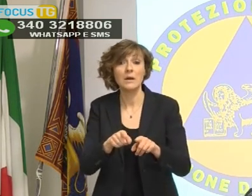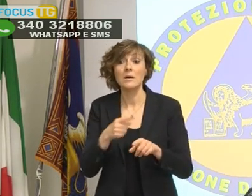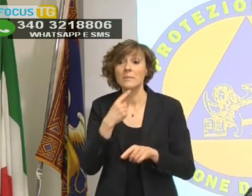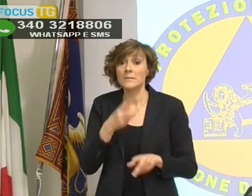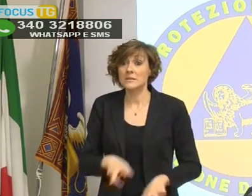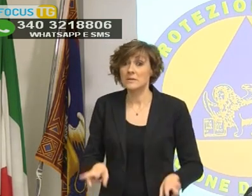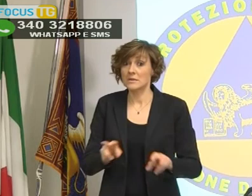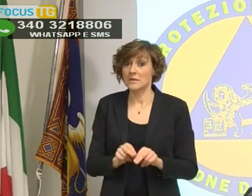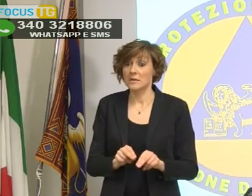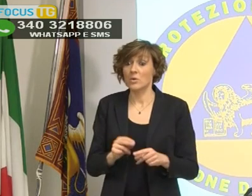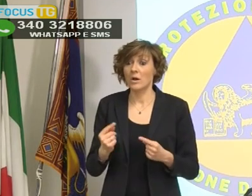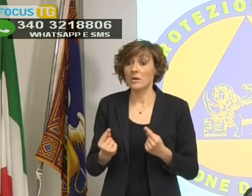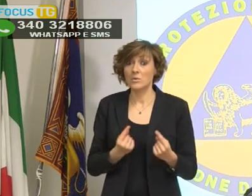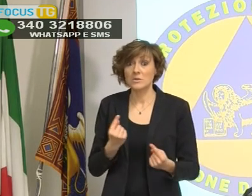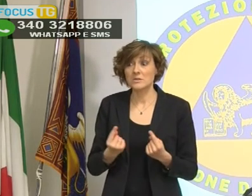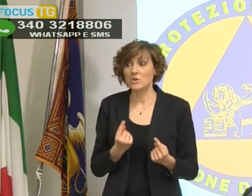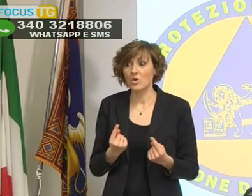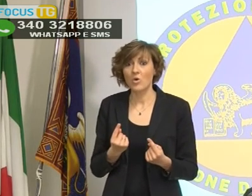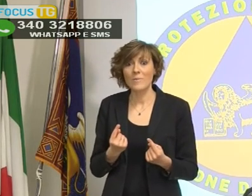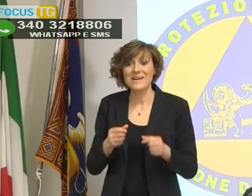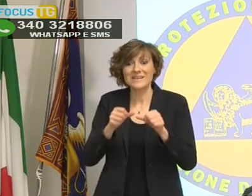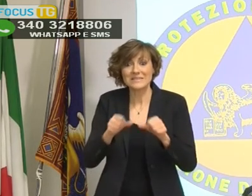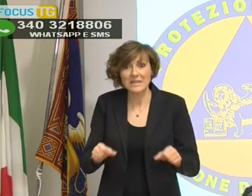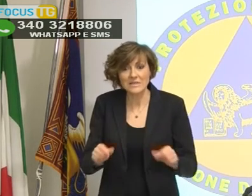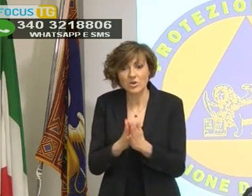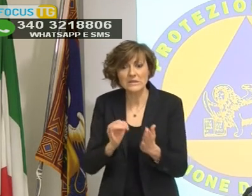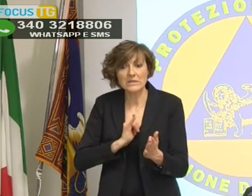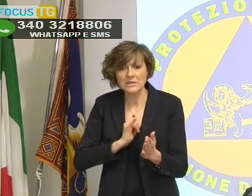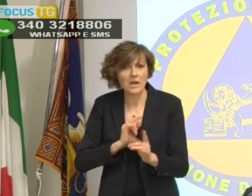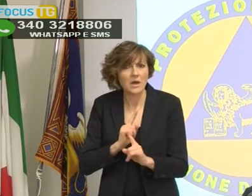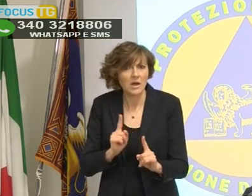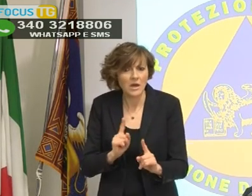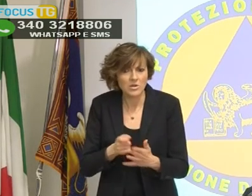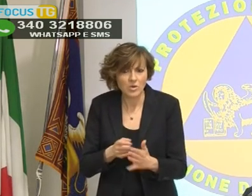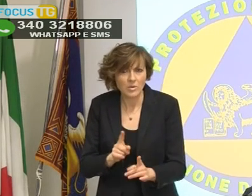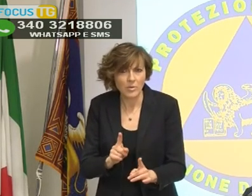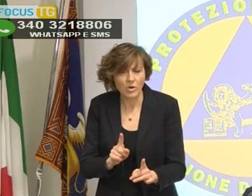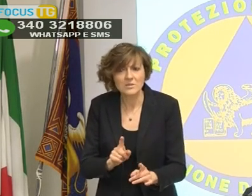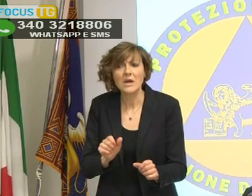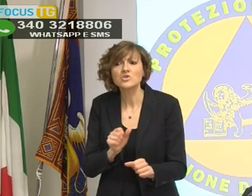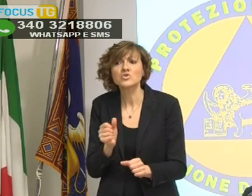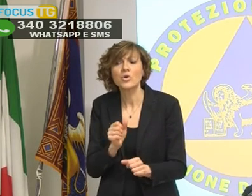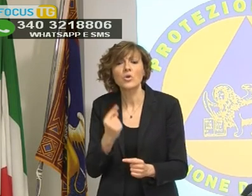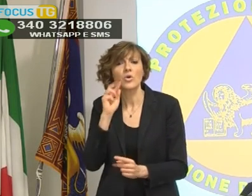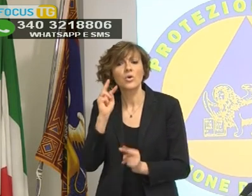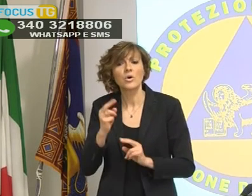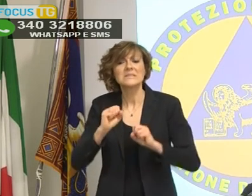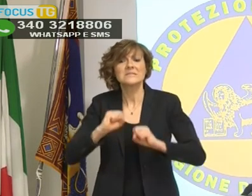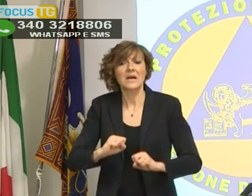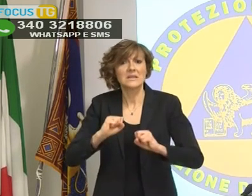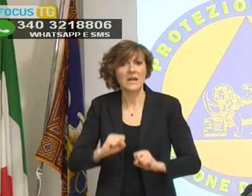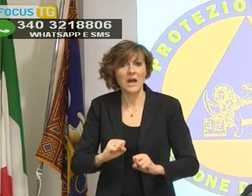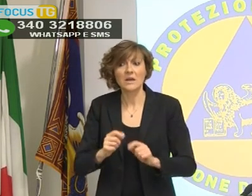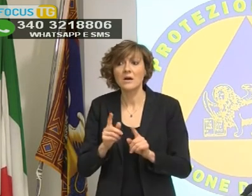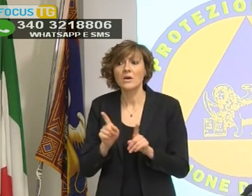ripeto, non è una questione di residenza o di carta d'identità, è una questione semplicemente sanitaria. Come prima li facevamo